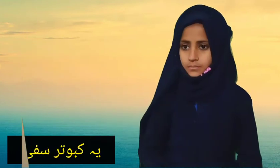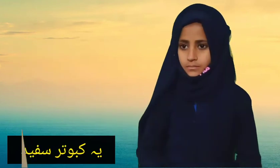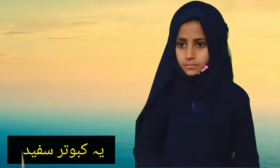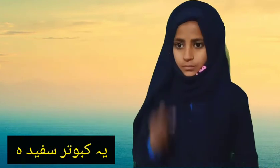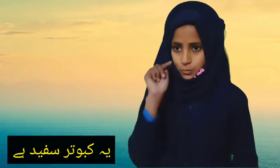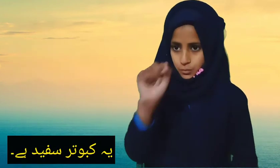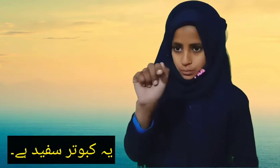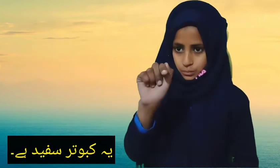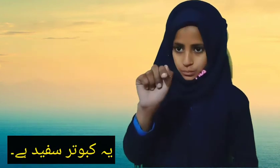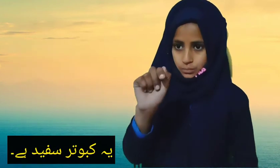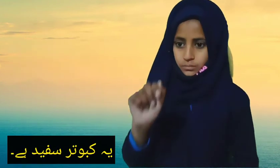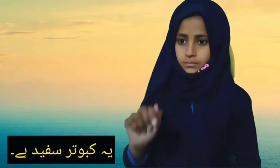ये